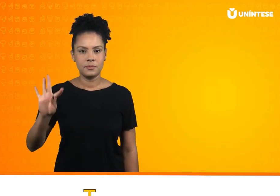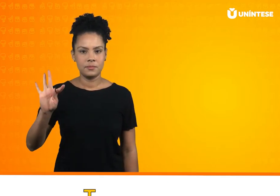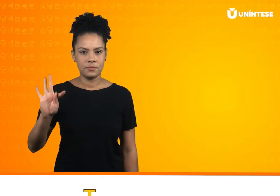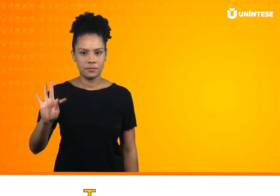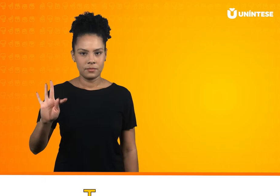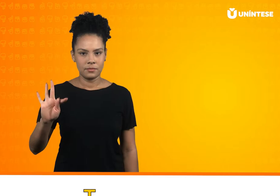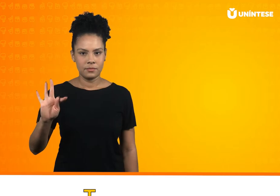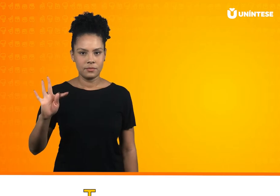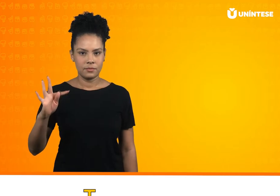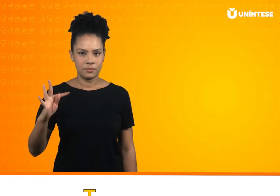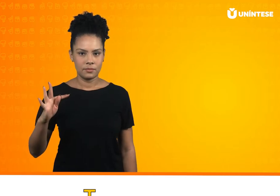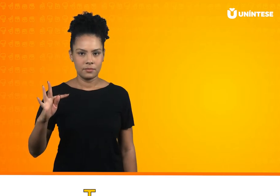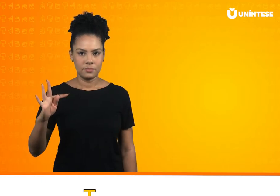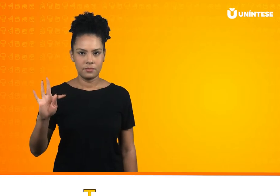T,